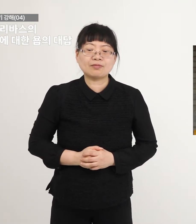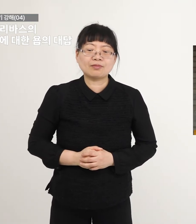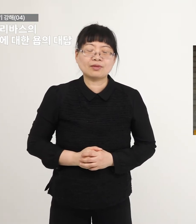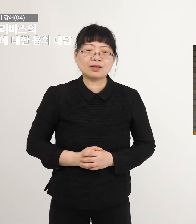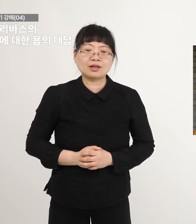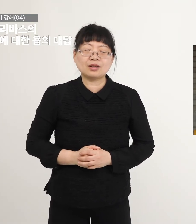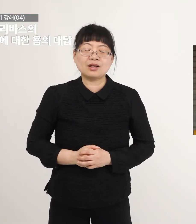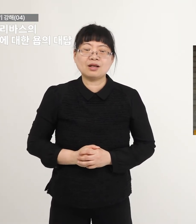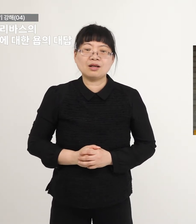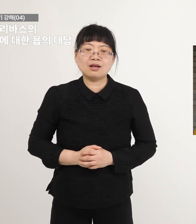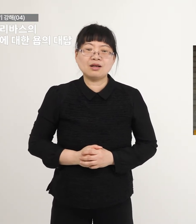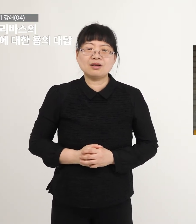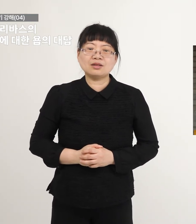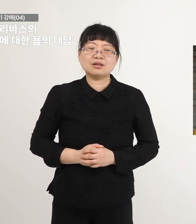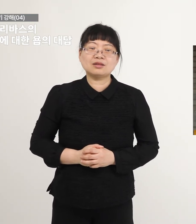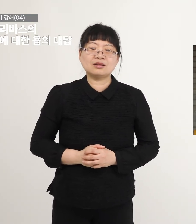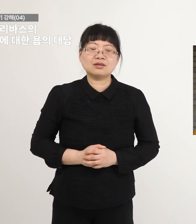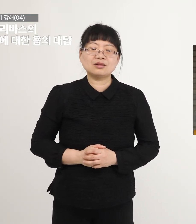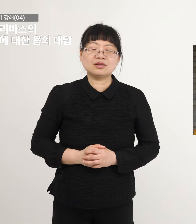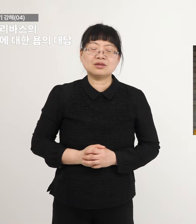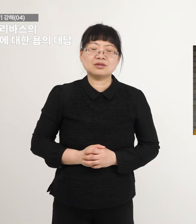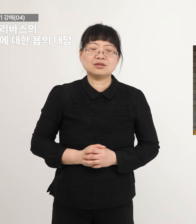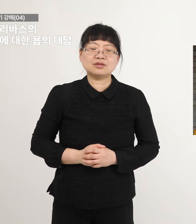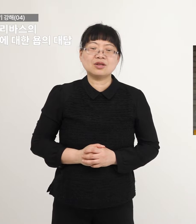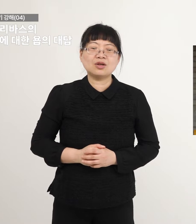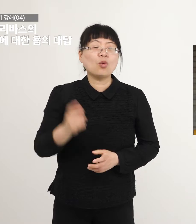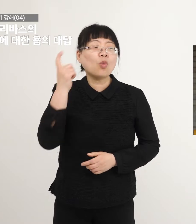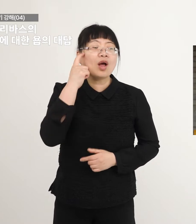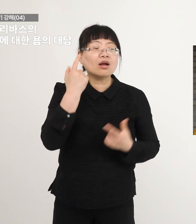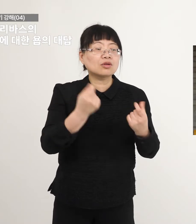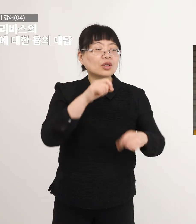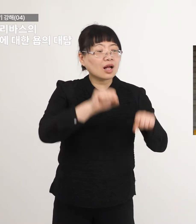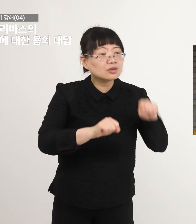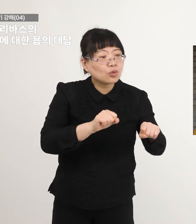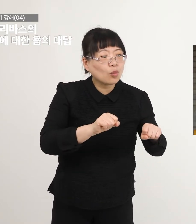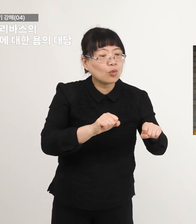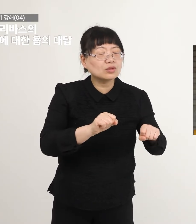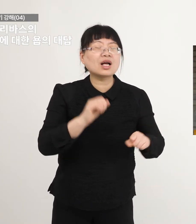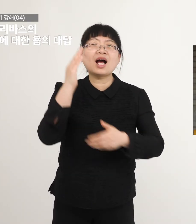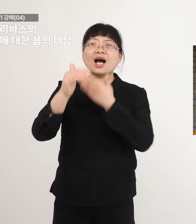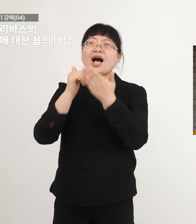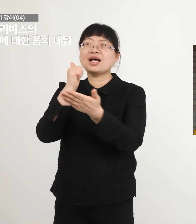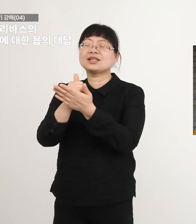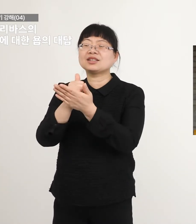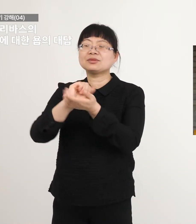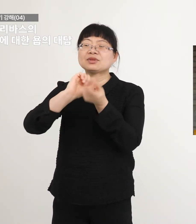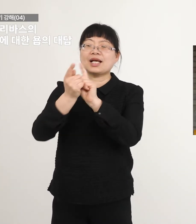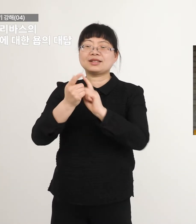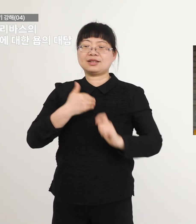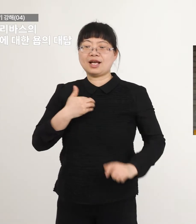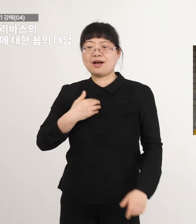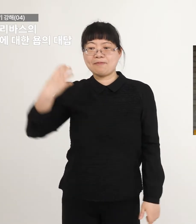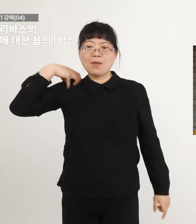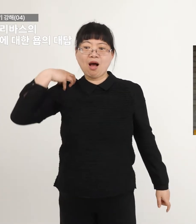무섭게도 하나님을 대신하고자 하려는 의도나 시도밖에는 안 되는